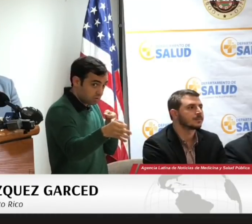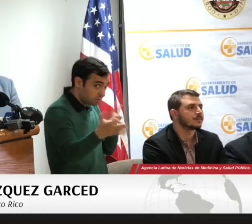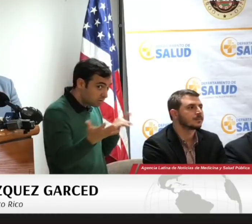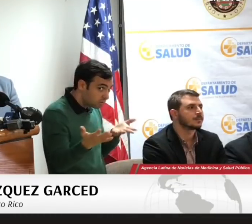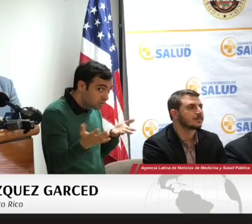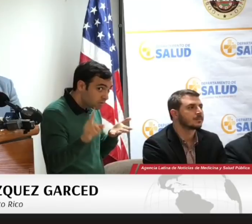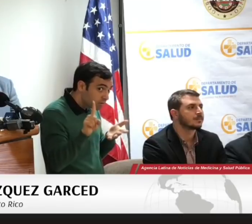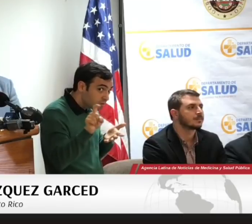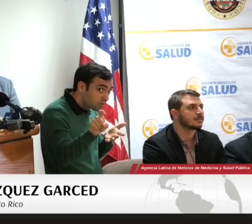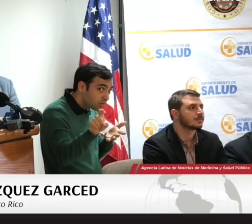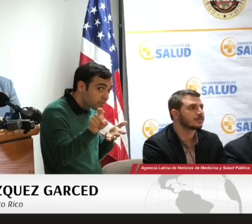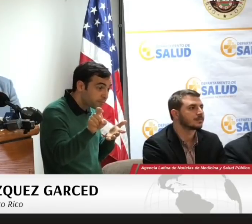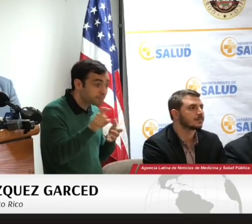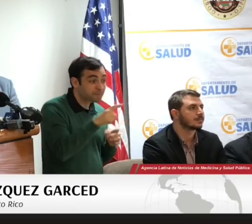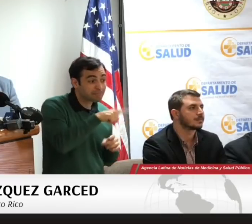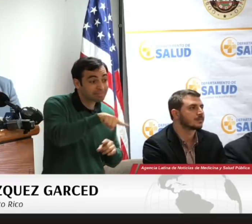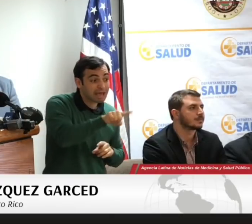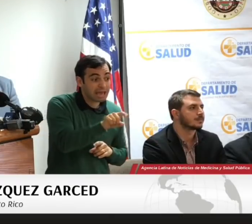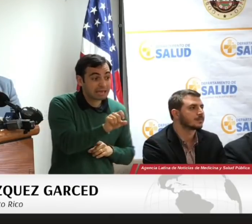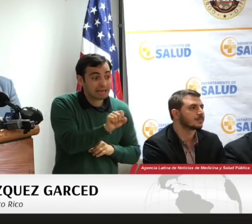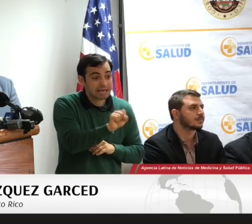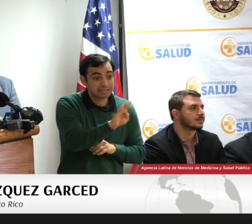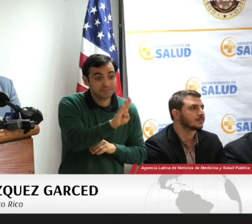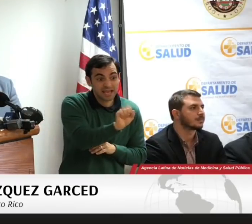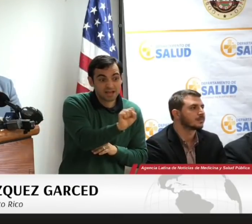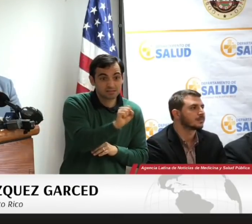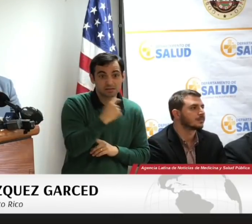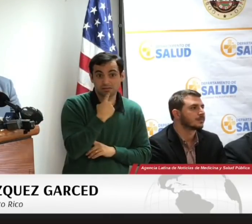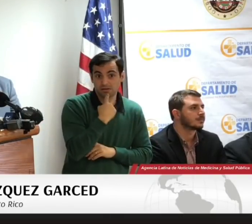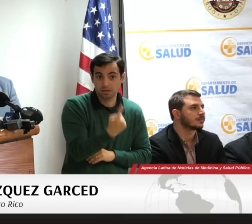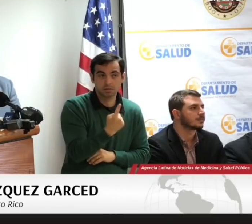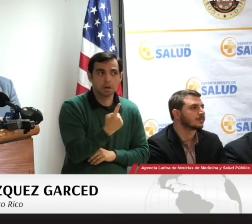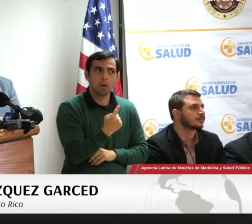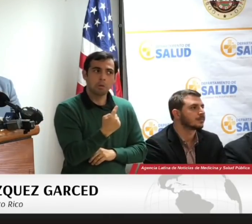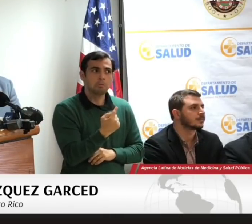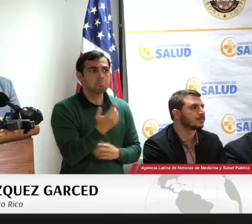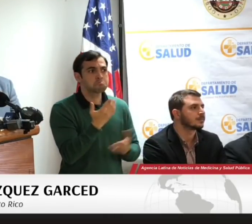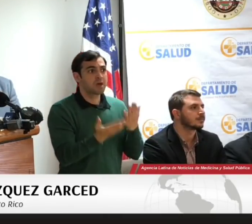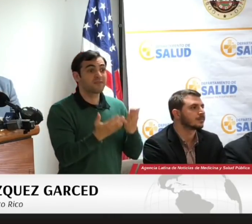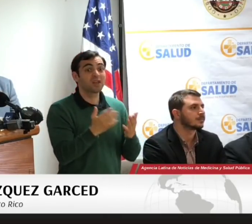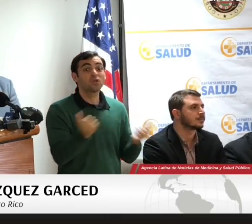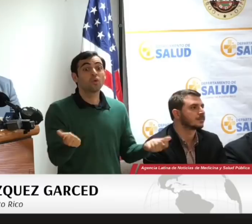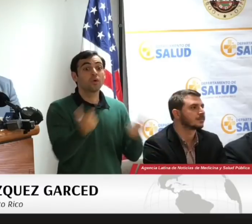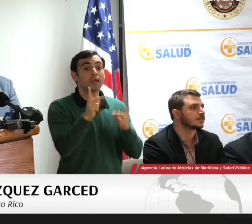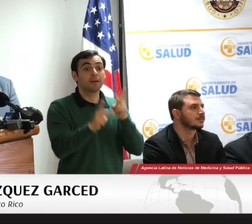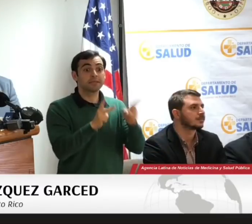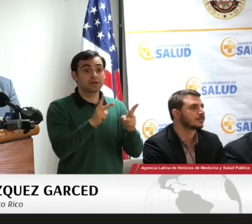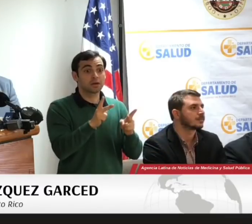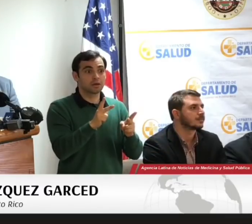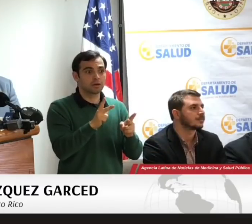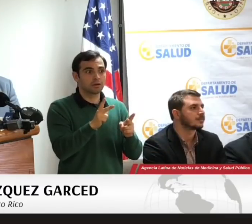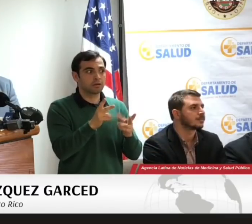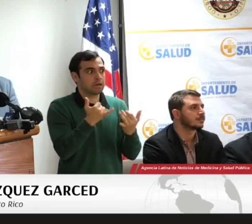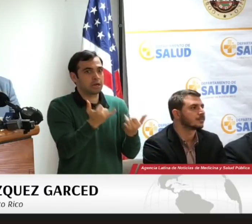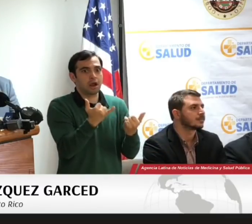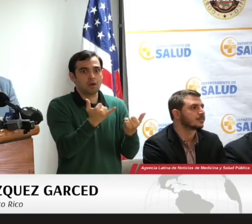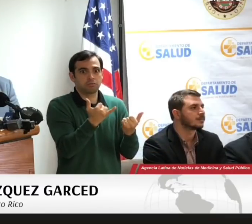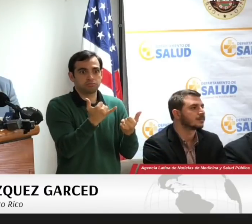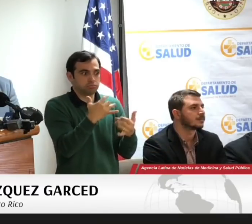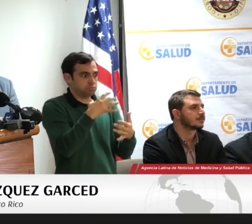Y entonces ellos dicen de que si hay alguna posibilidad de que toda esa gente que estuvo allí, que están confinados en estos